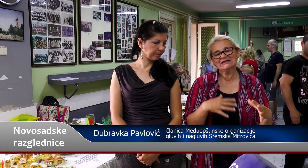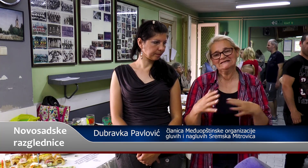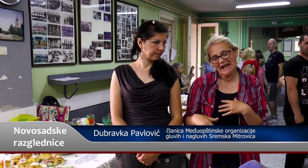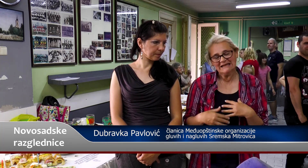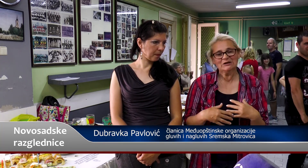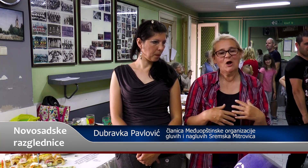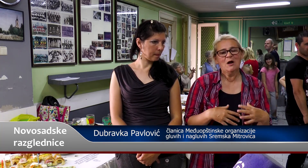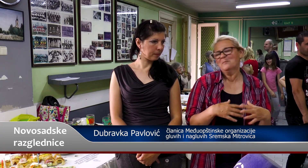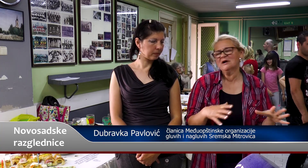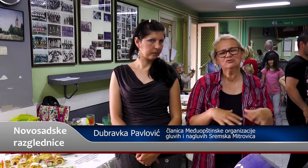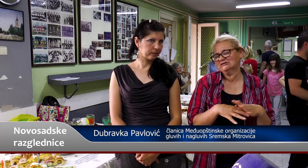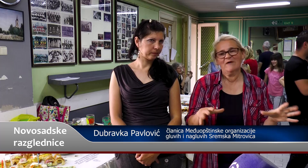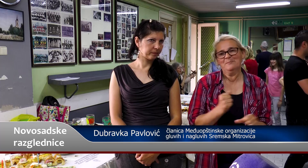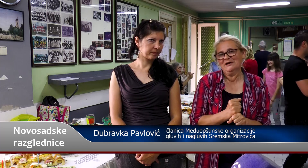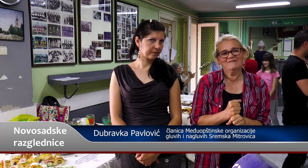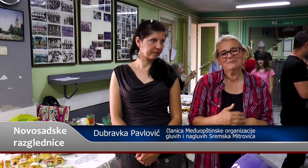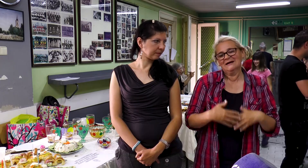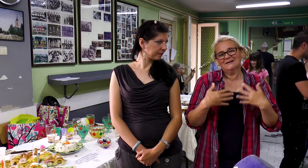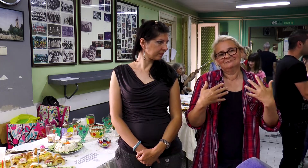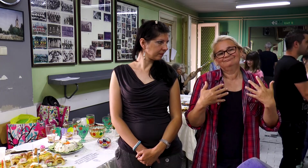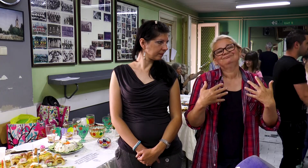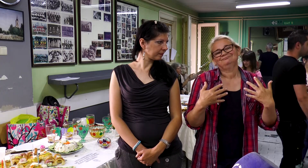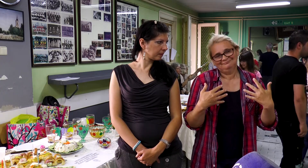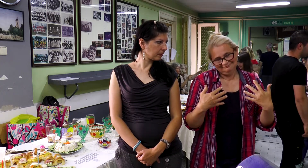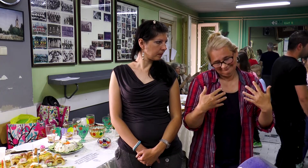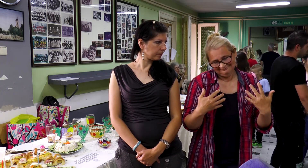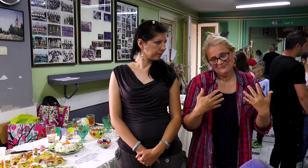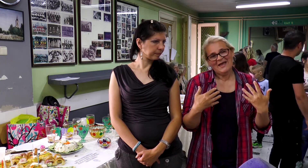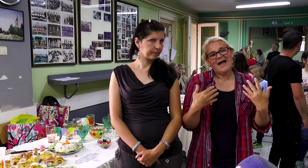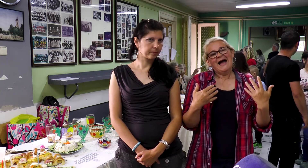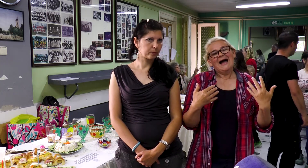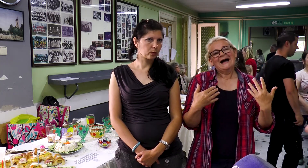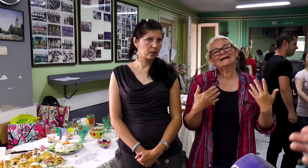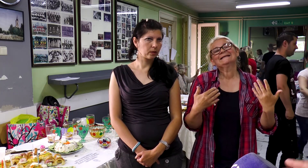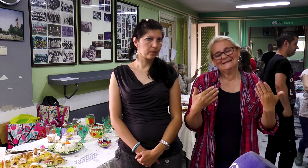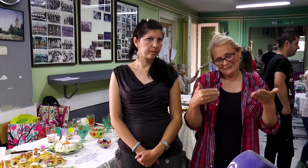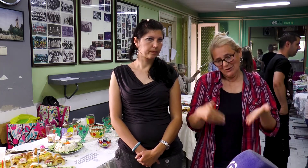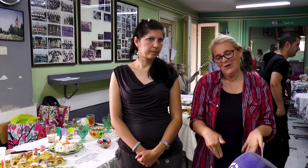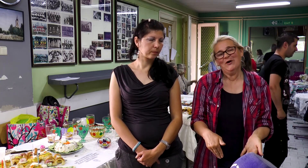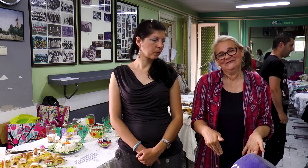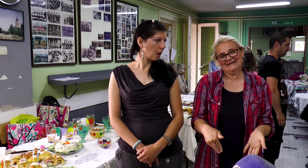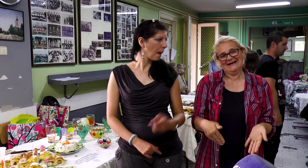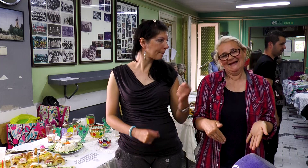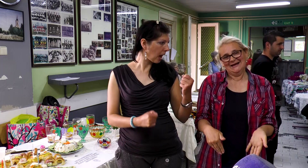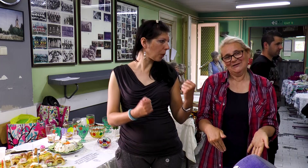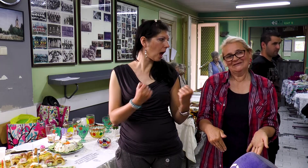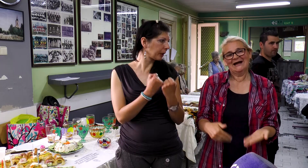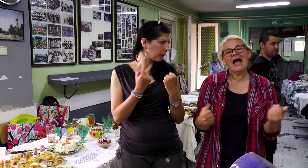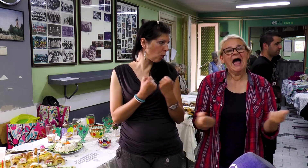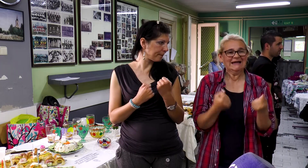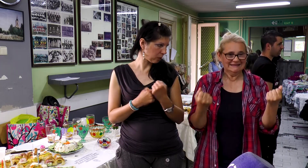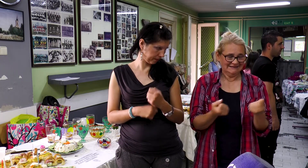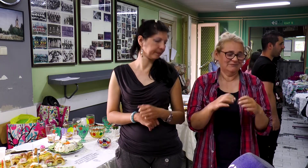i želju da radi ti i da uči mlađe članove i da se predstave ovde.